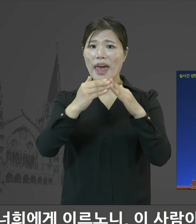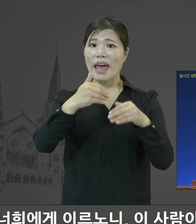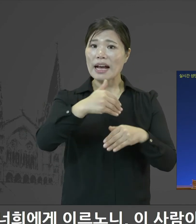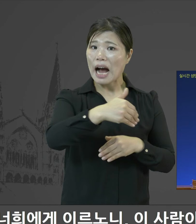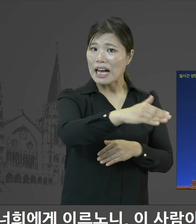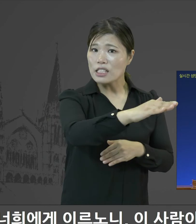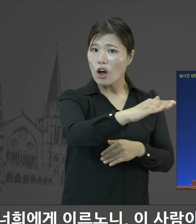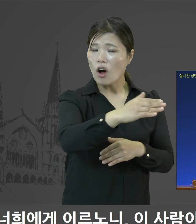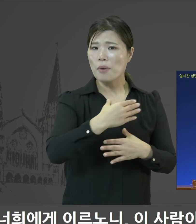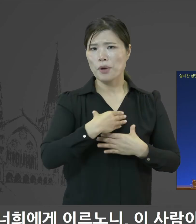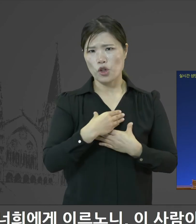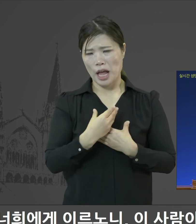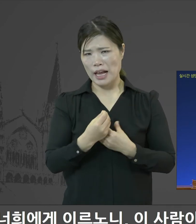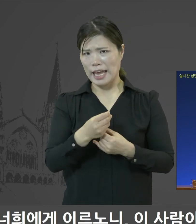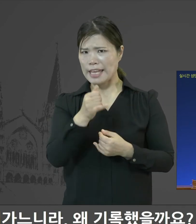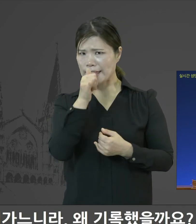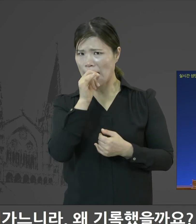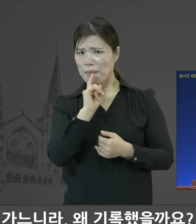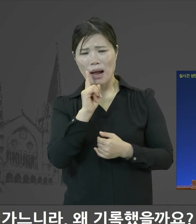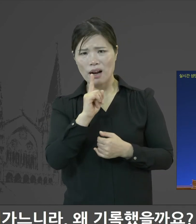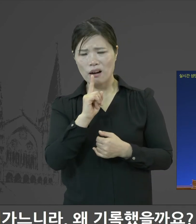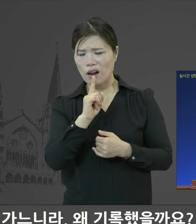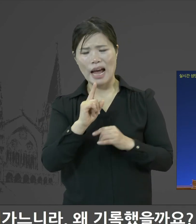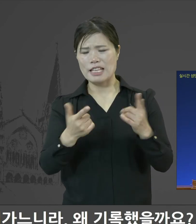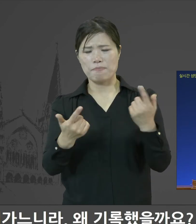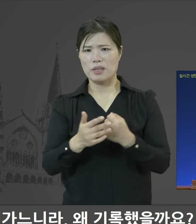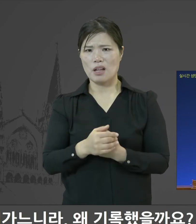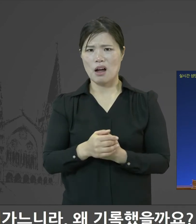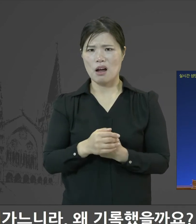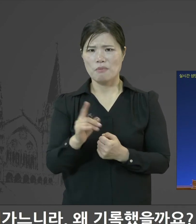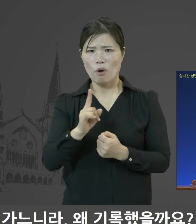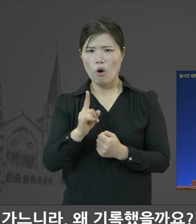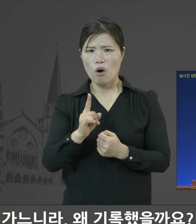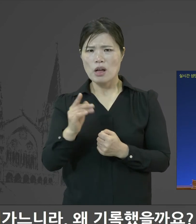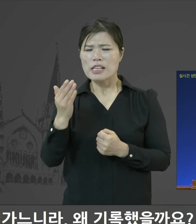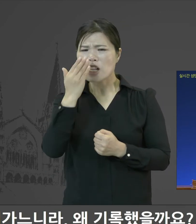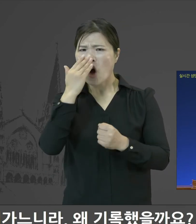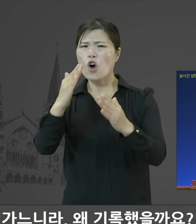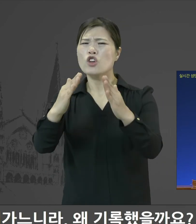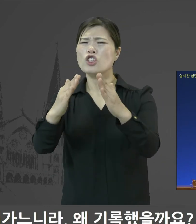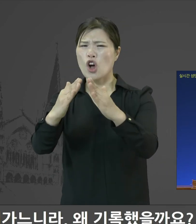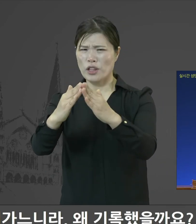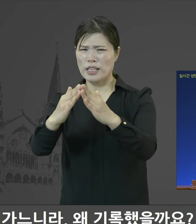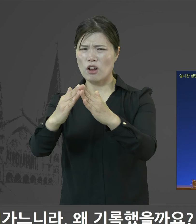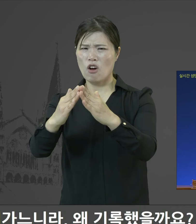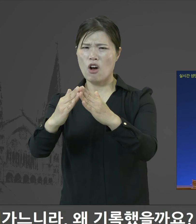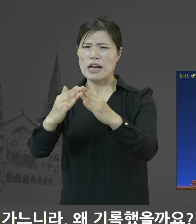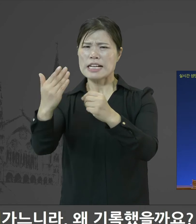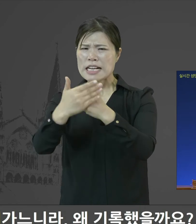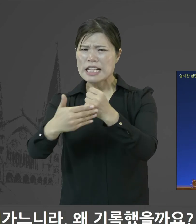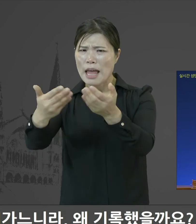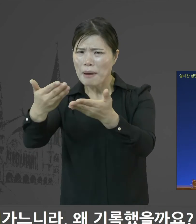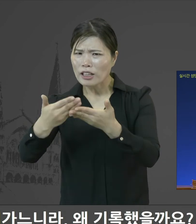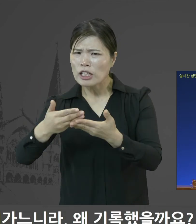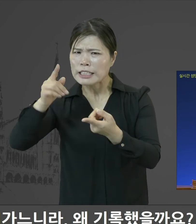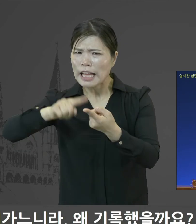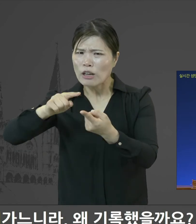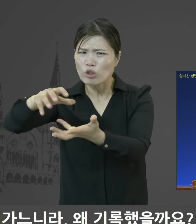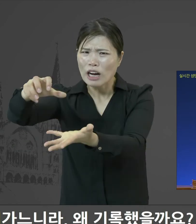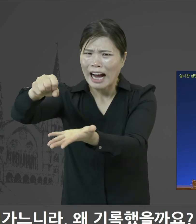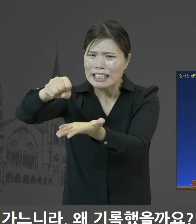그냥 편하게 있었다는 게 아니에요. 집에 내려가서 성전에서 받은 은혜 가지고 살았다는 얘기입니다.